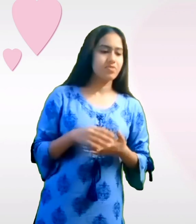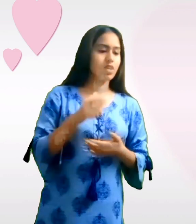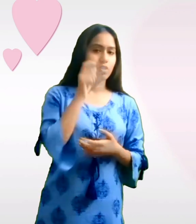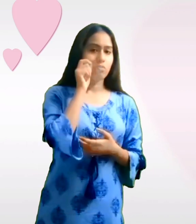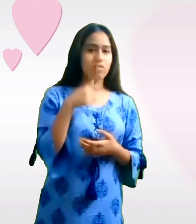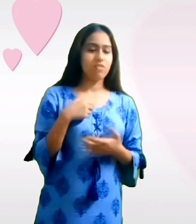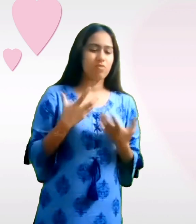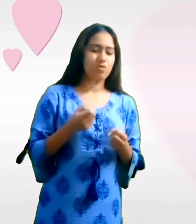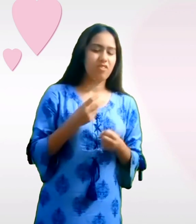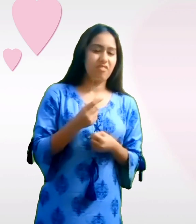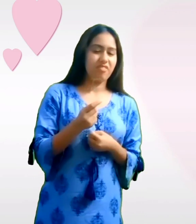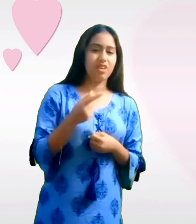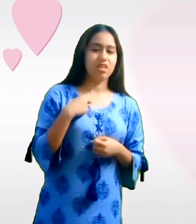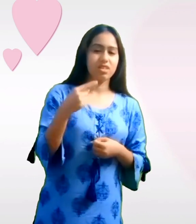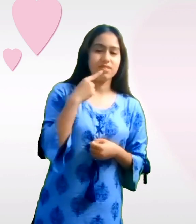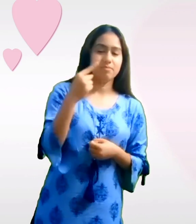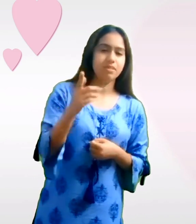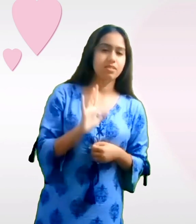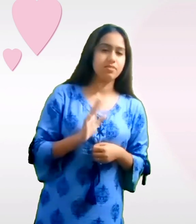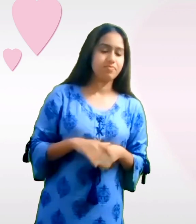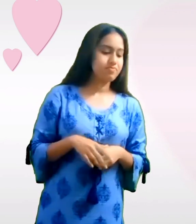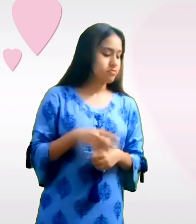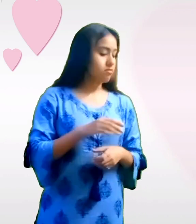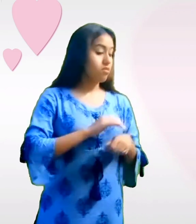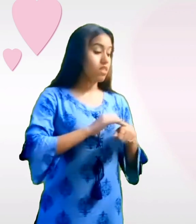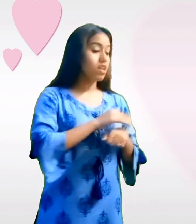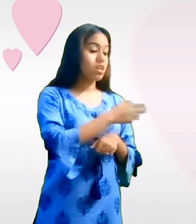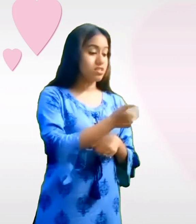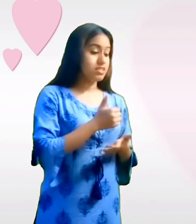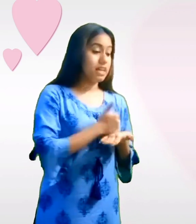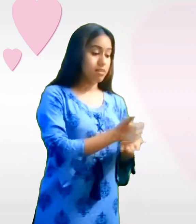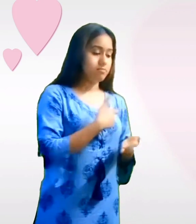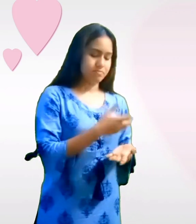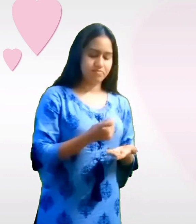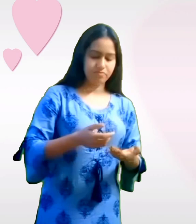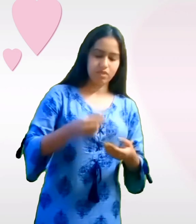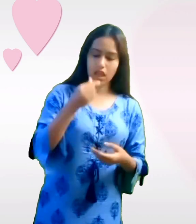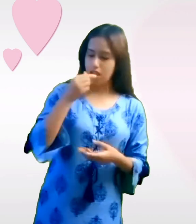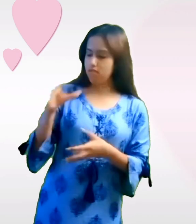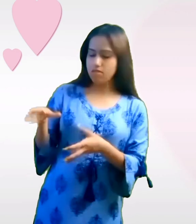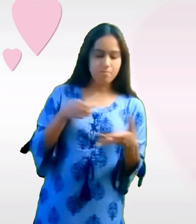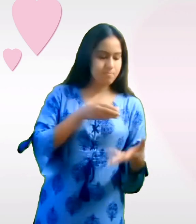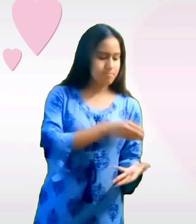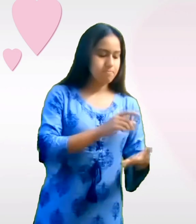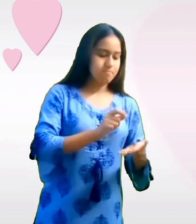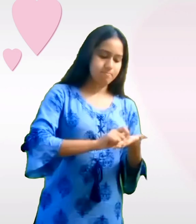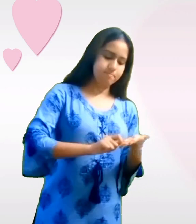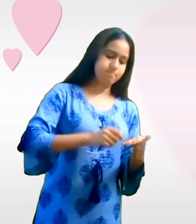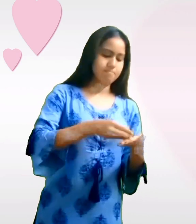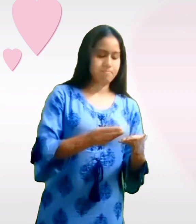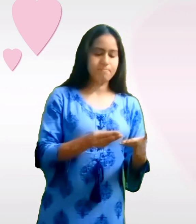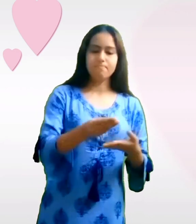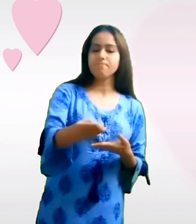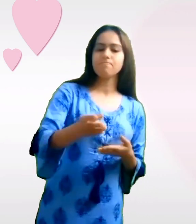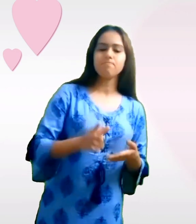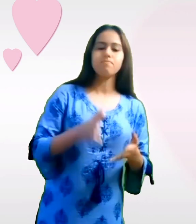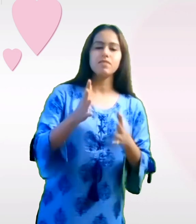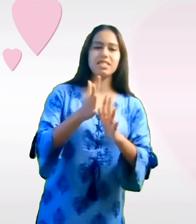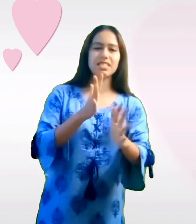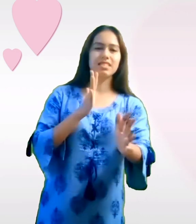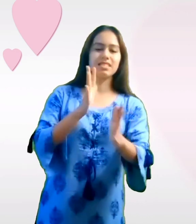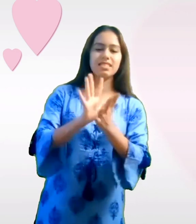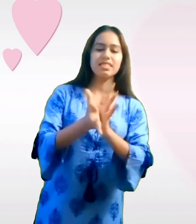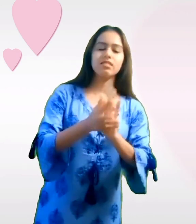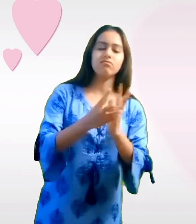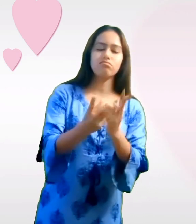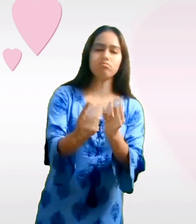हैं। अब इन भाई साहब को लगा कि फटाफट से जाकर के उन महिला से बात करनी है, उन अम्मा से बात करनी है। इन्होंने फटाफट नौकर की मदद करना शुरू किया। फटाफट से दवाइयाँ निकालते गए, बिल